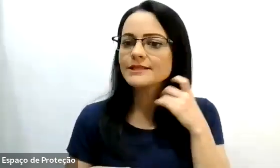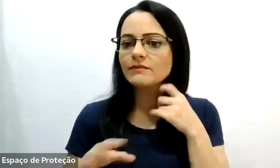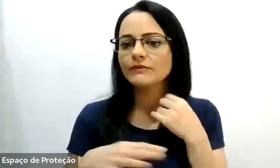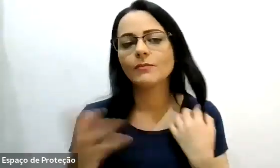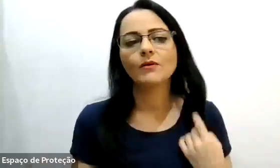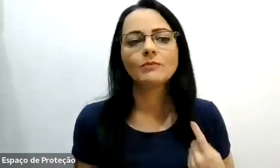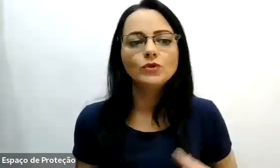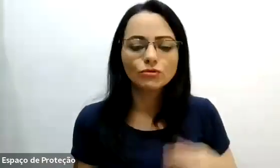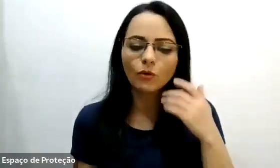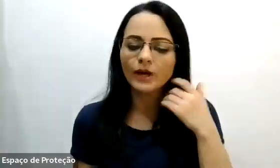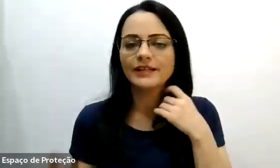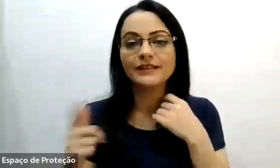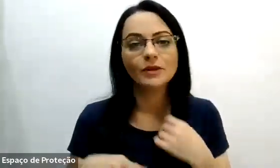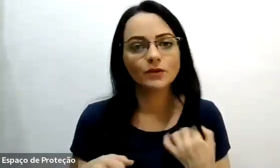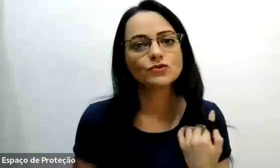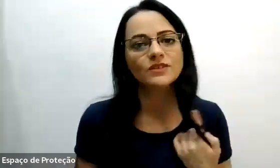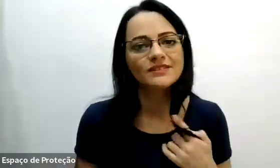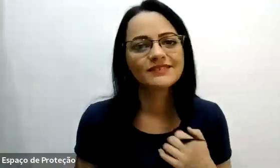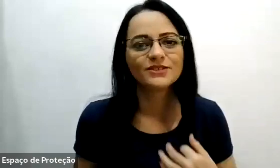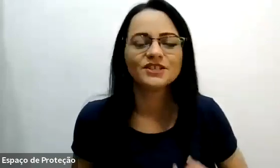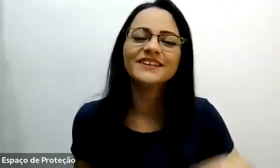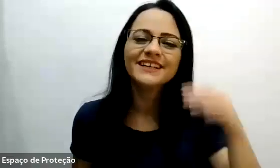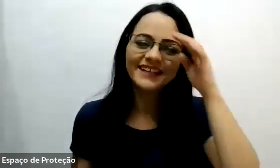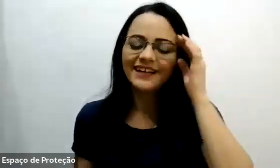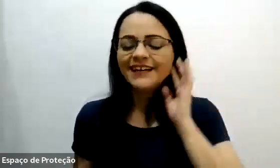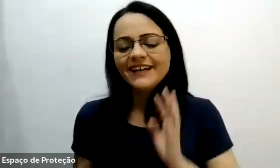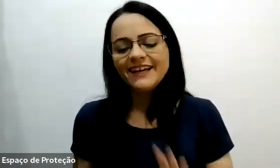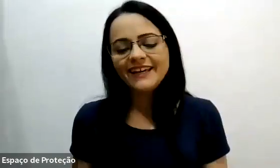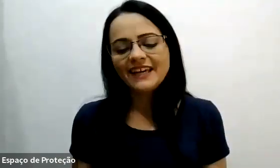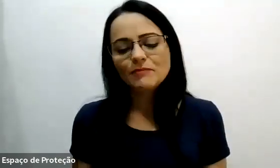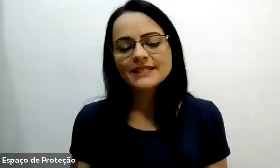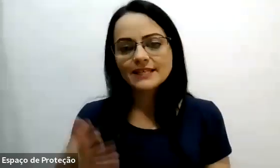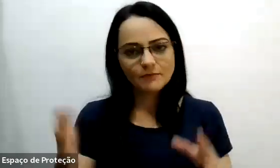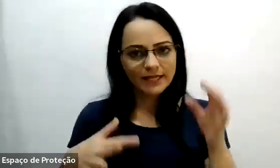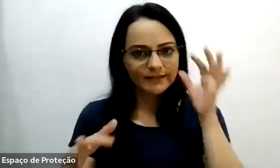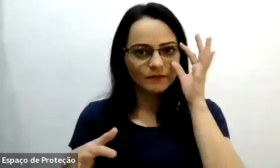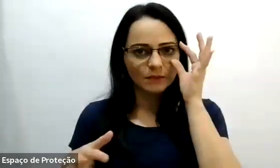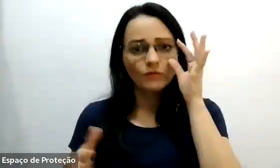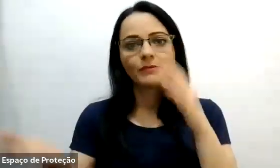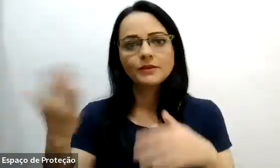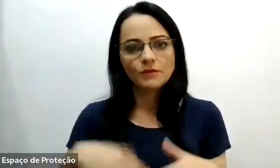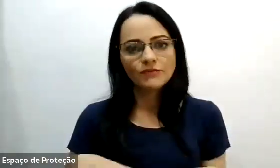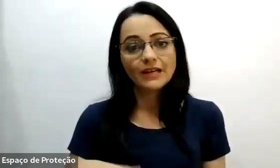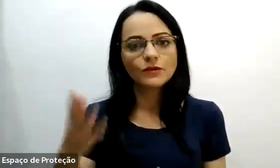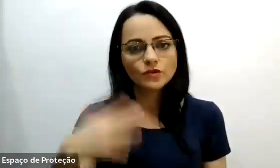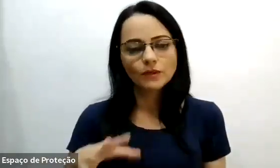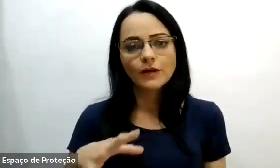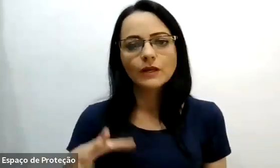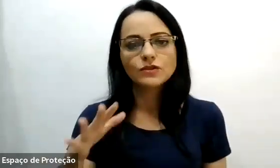senão vai ficar uma aula muito longa, que ainda tem Mateus 2 todinho. Mas aí, se por acaso você não sabe o alfabeto, me fala que eu te mando a aula só